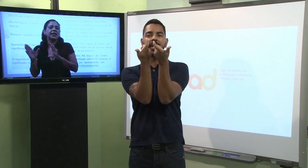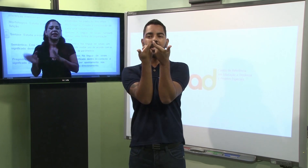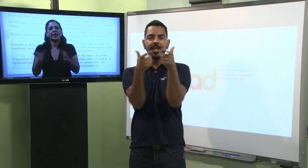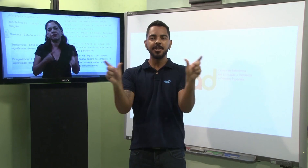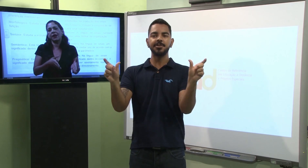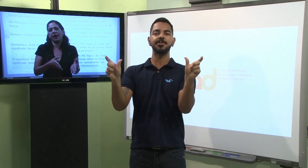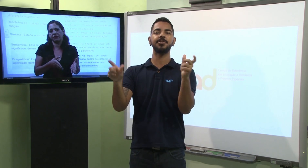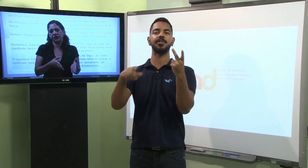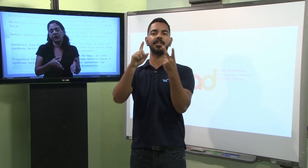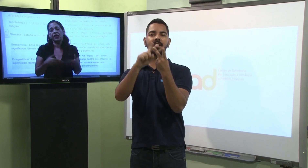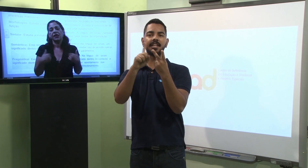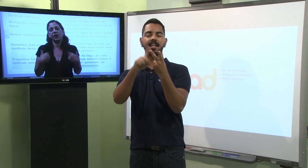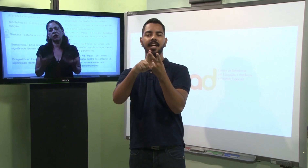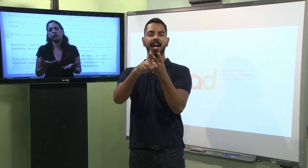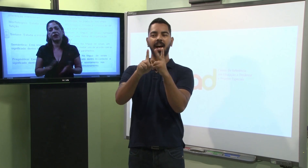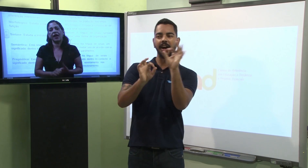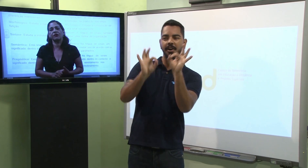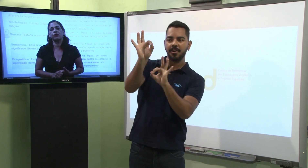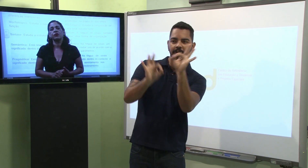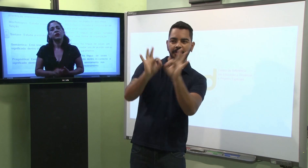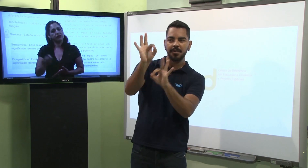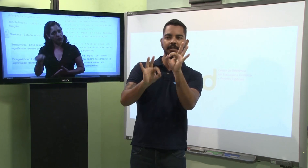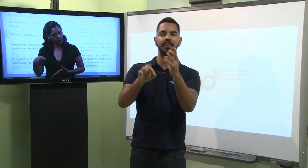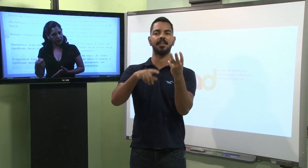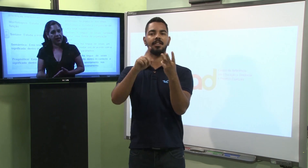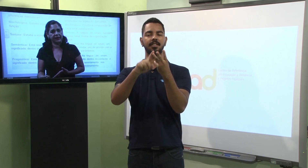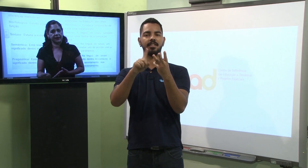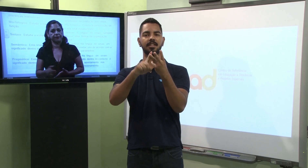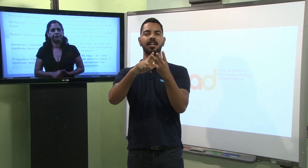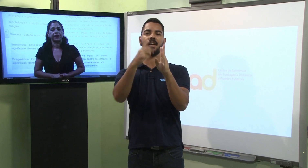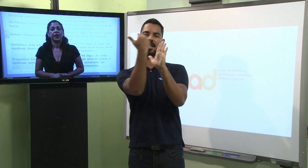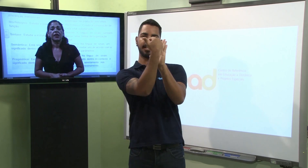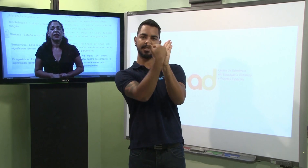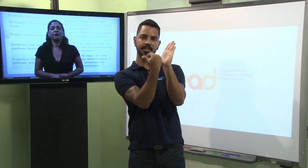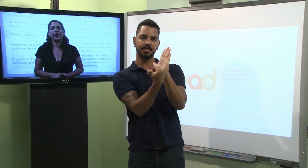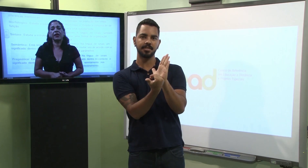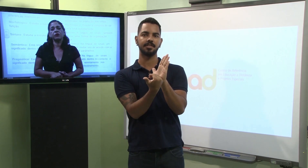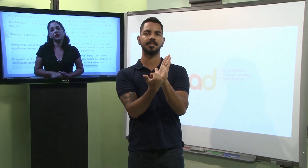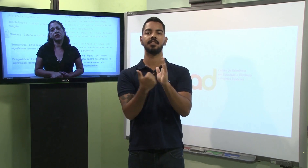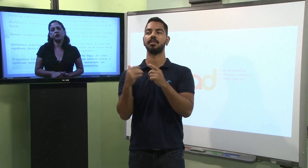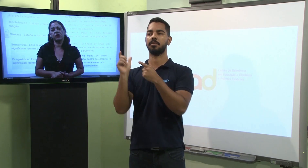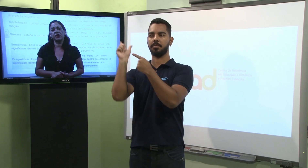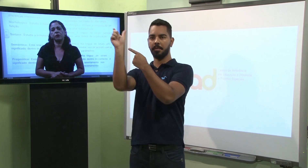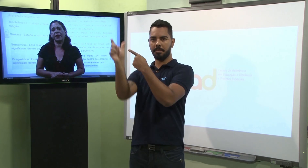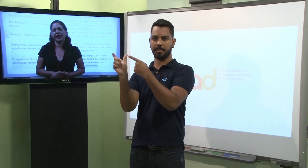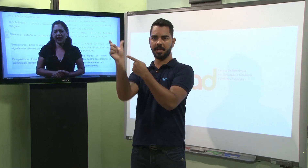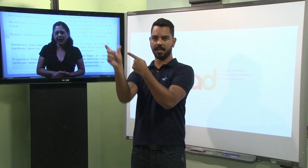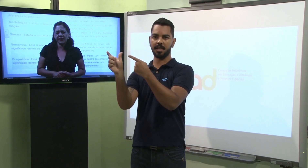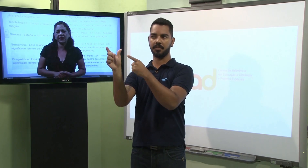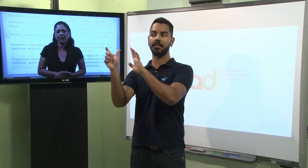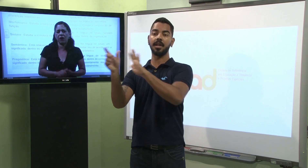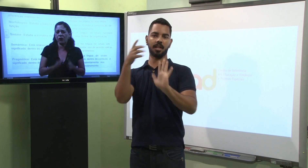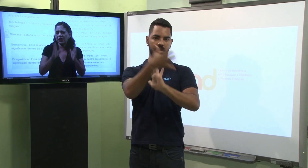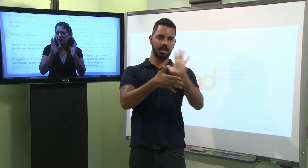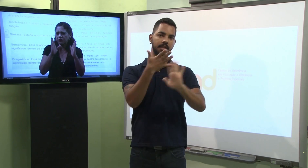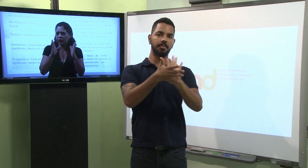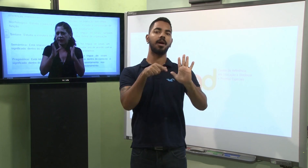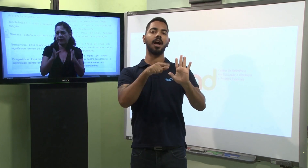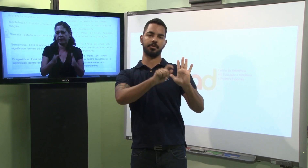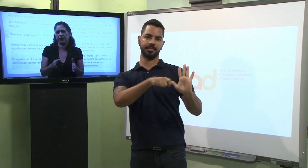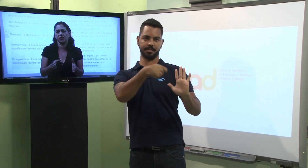classificação das palavras, que em nosso caso são os sinais. E faremos isso olhando para cada